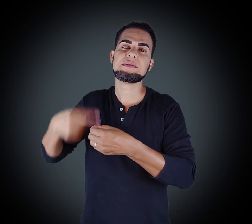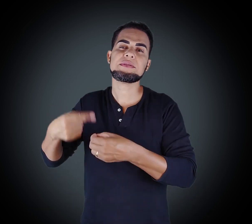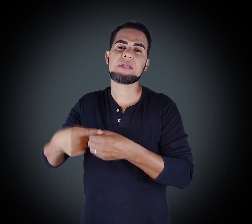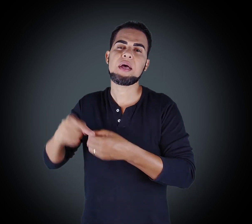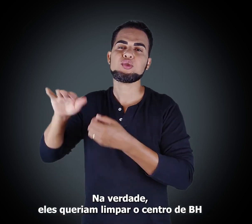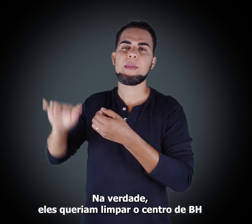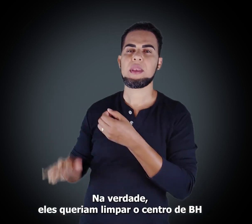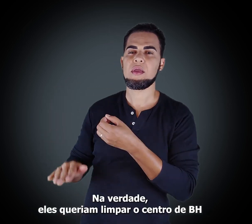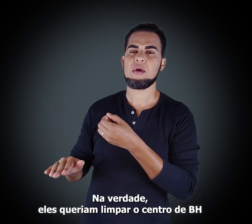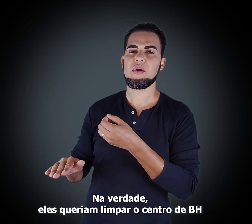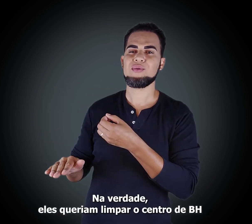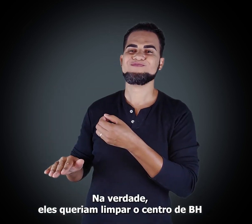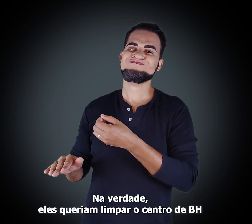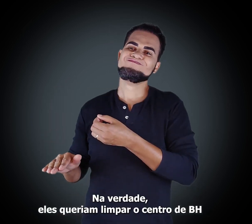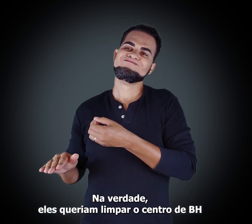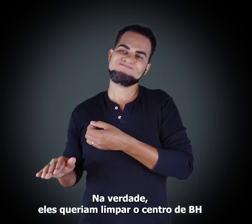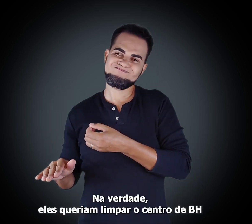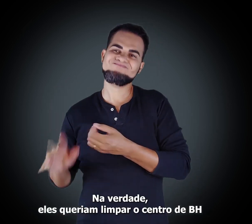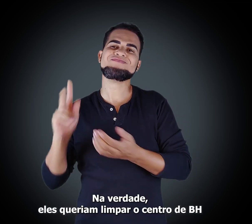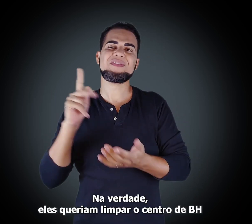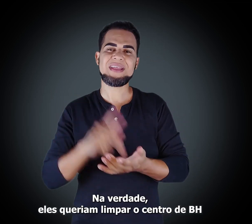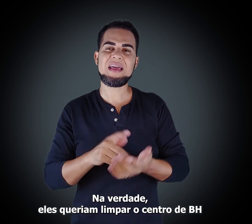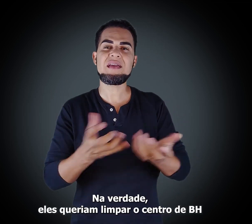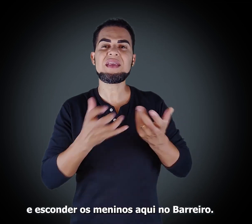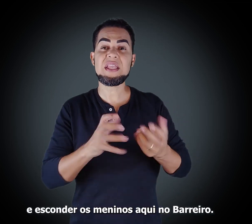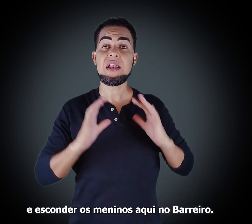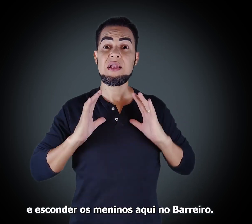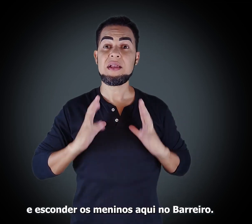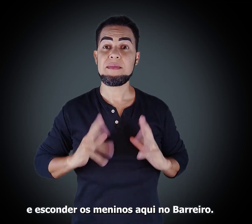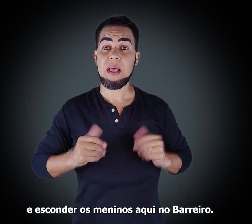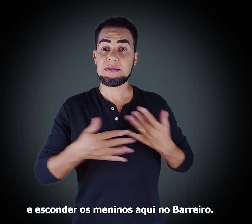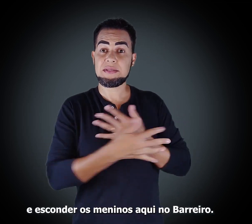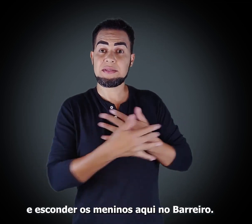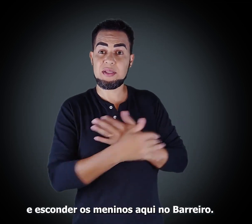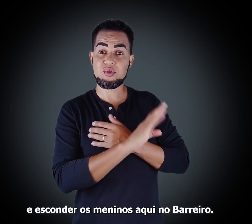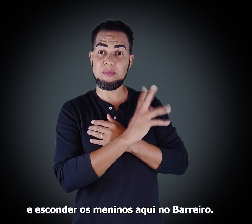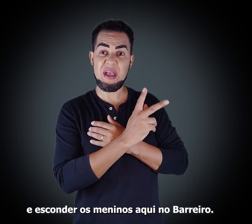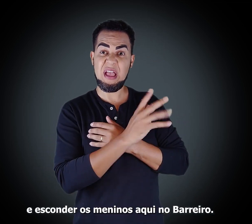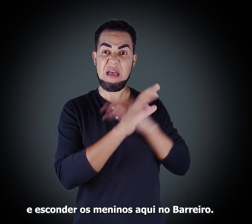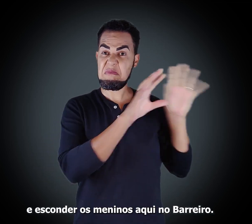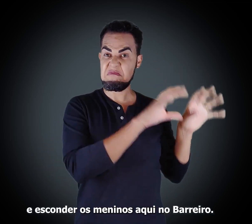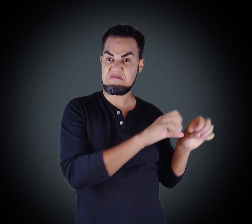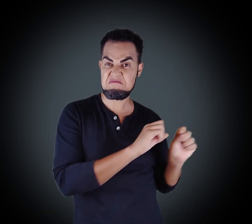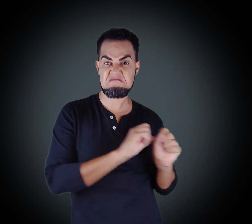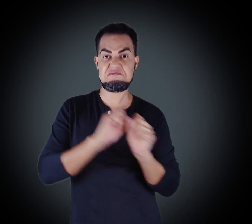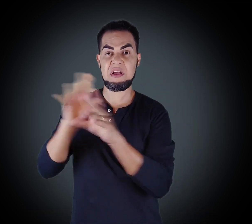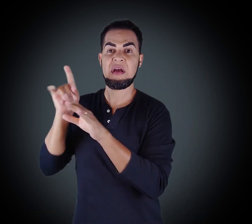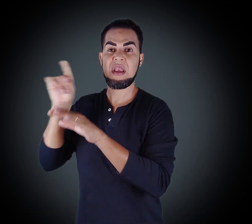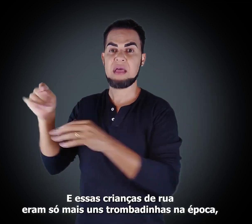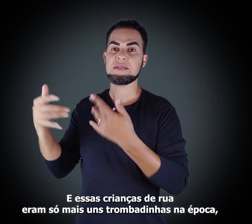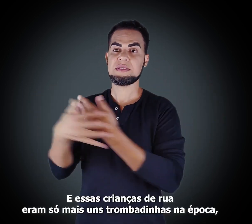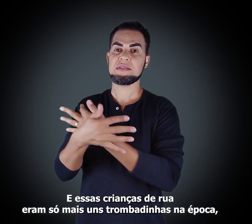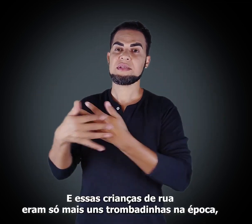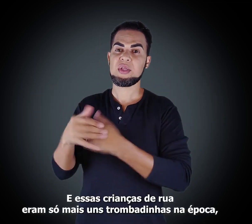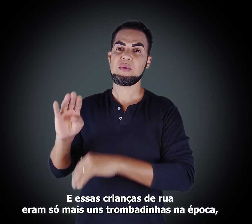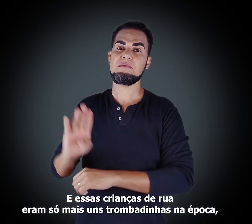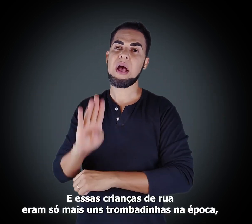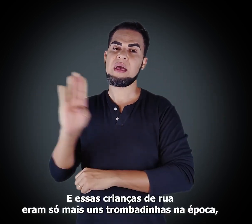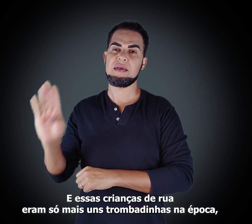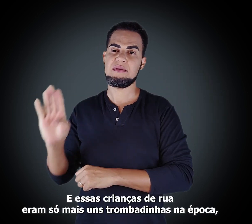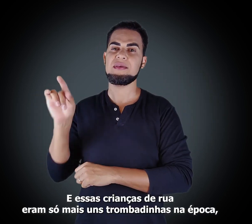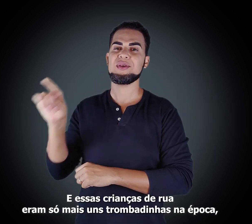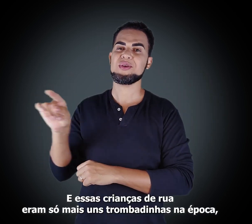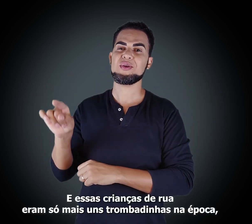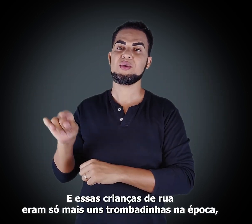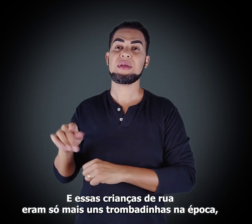Menor. Na verdade, eles queriam limpar o centro de BH e esconder os meninos aqui no Barreiro, né? E essas crianças